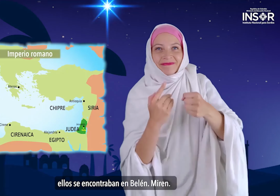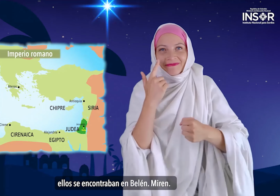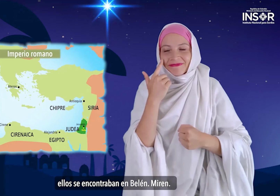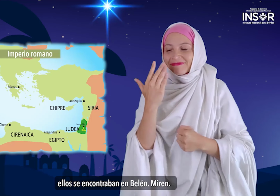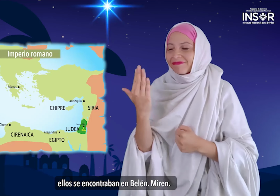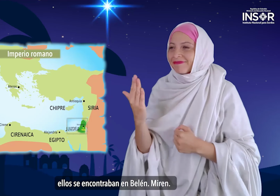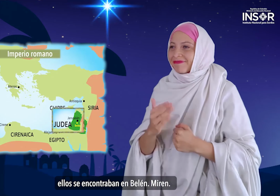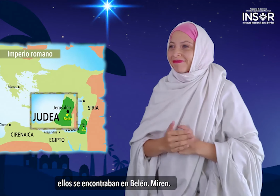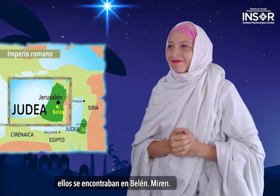Miren.